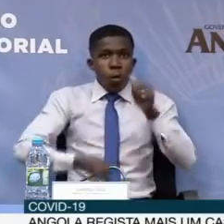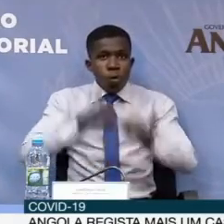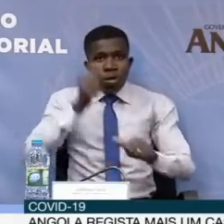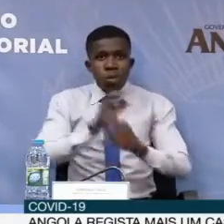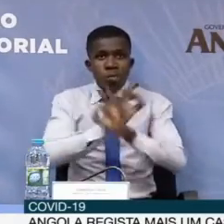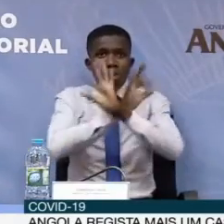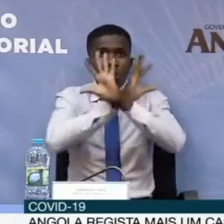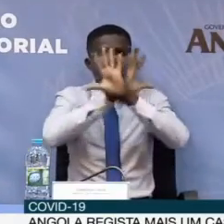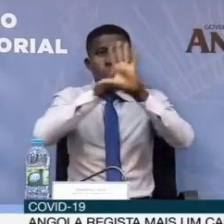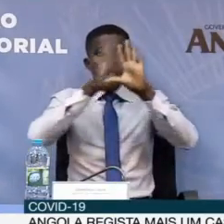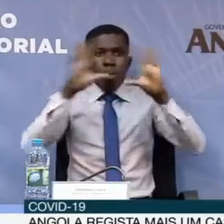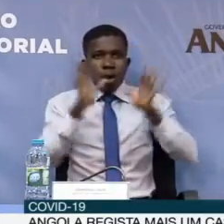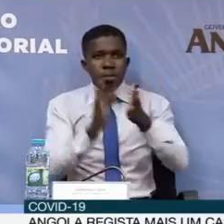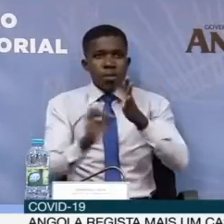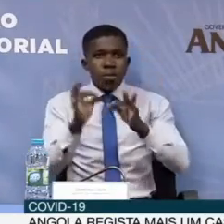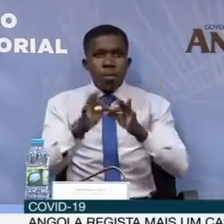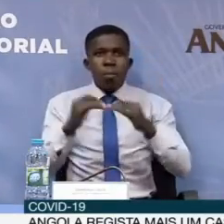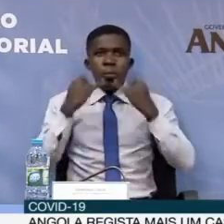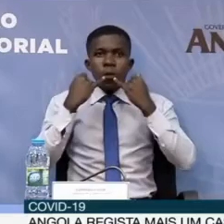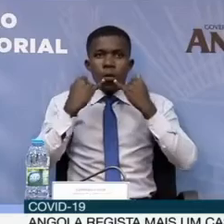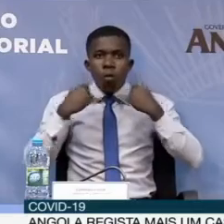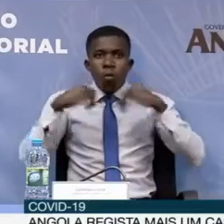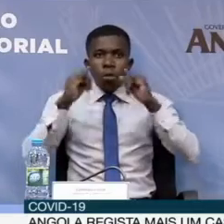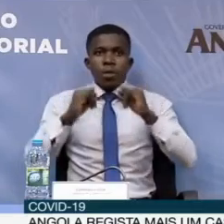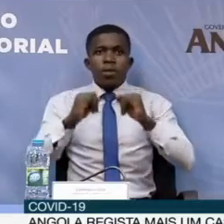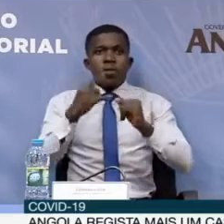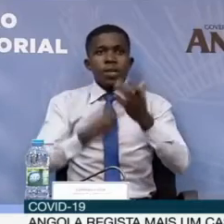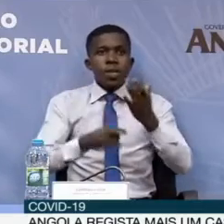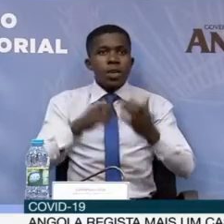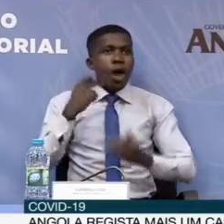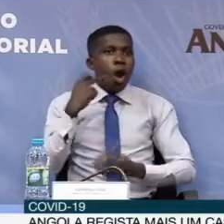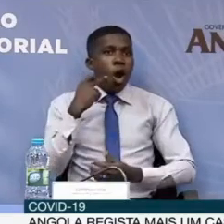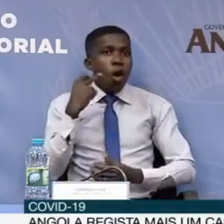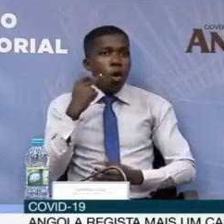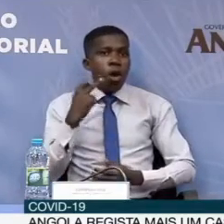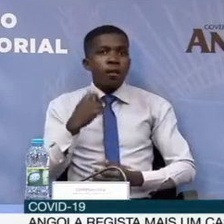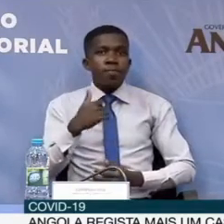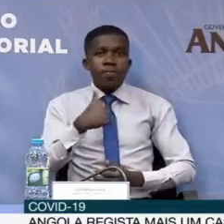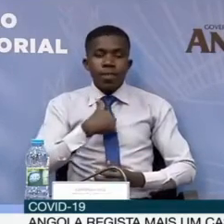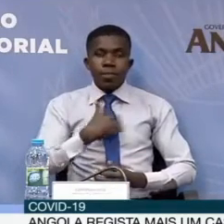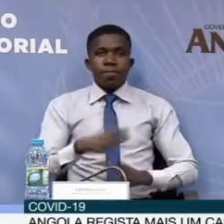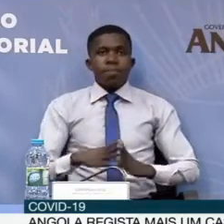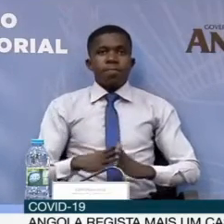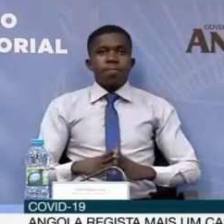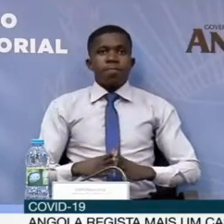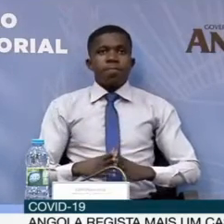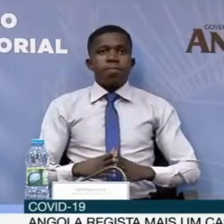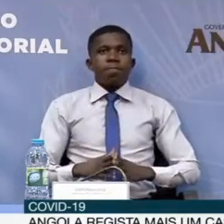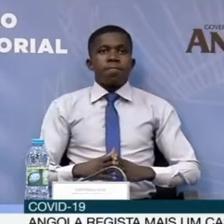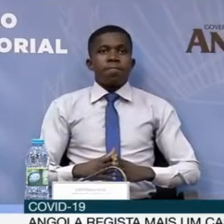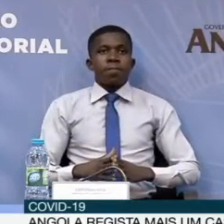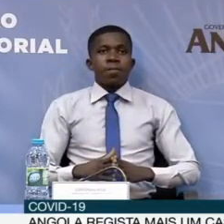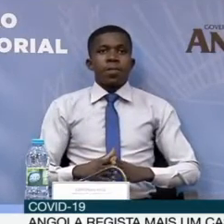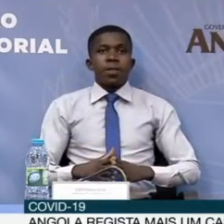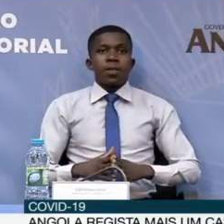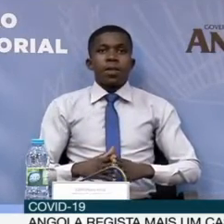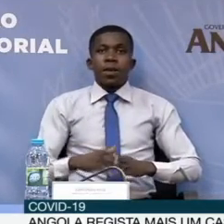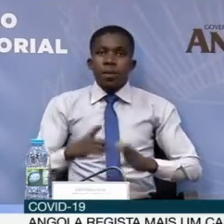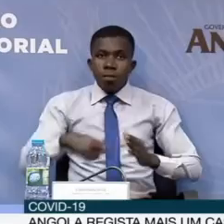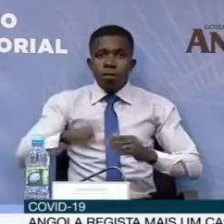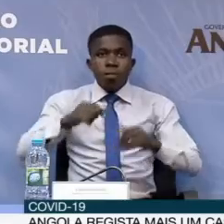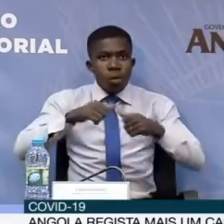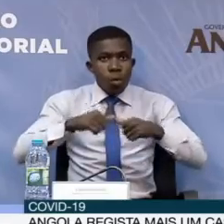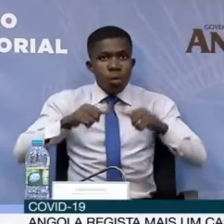espelhar o grau de alerta permanente em que o nosso país se encontra. Vamos